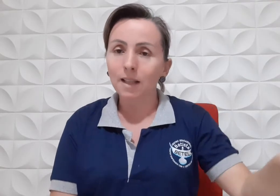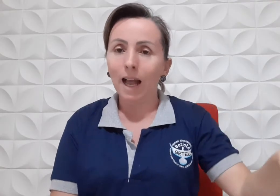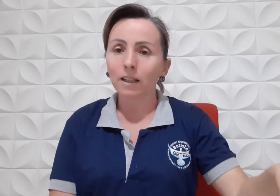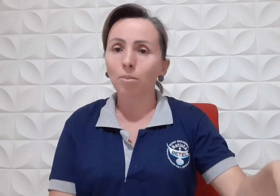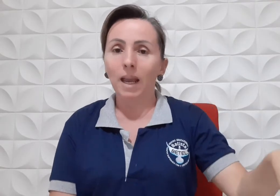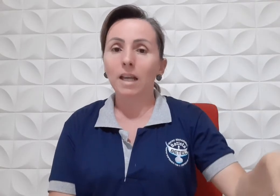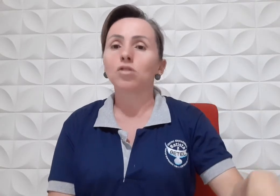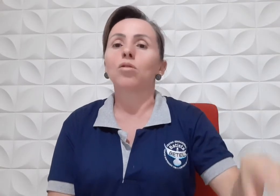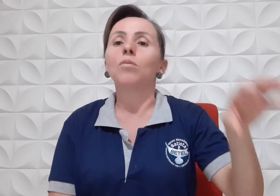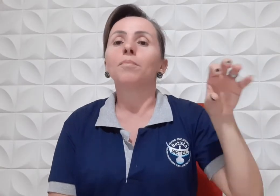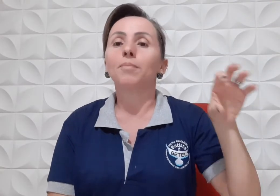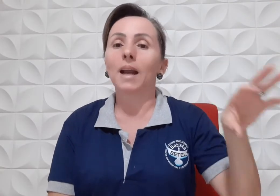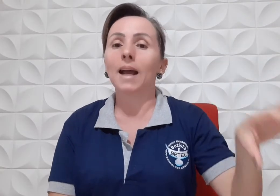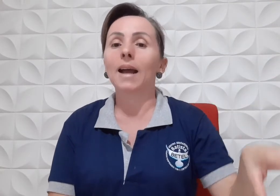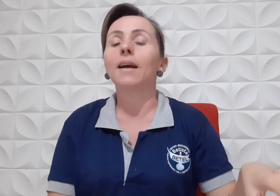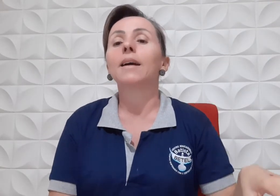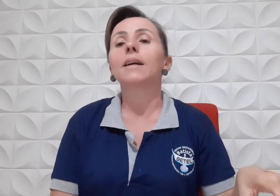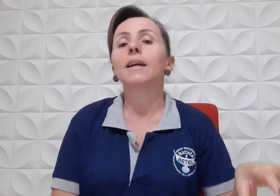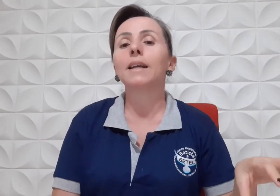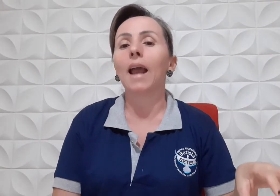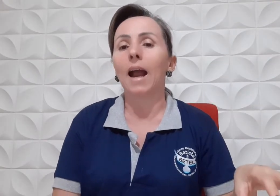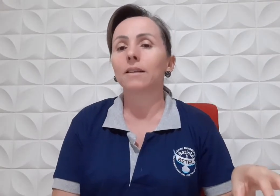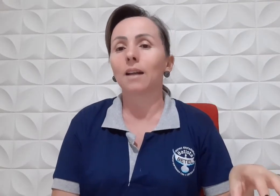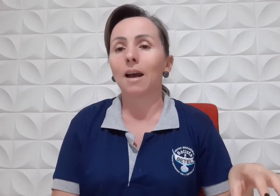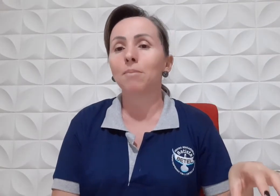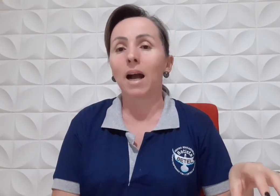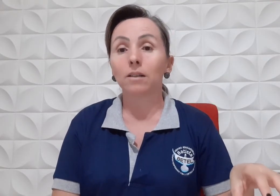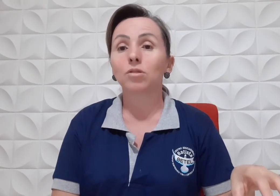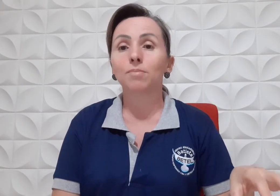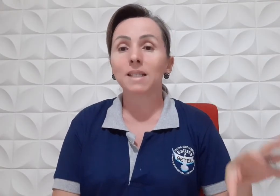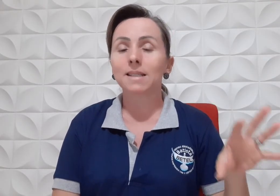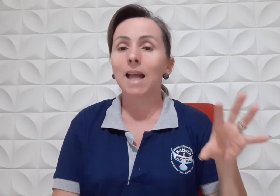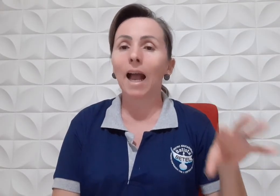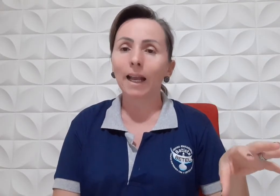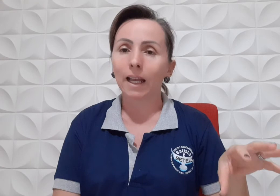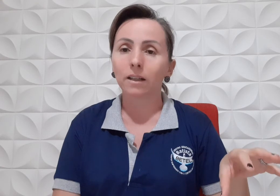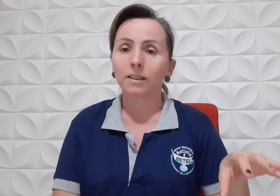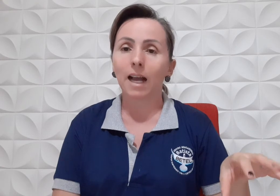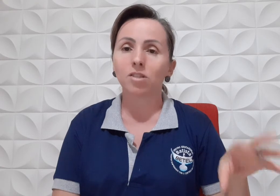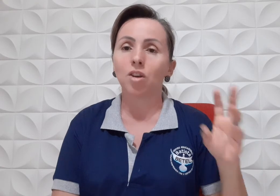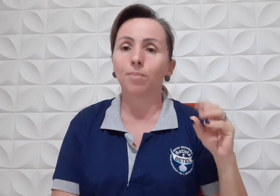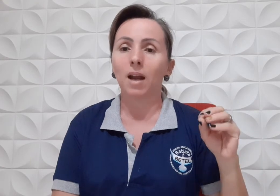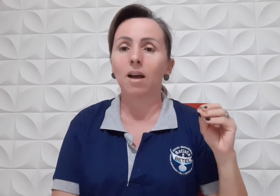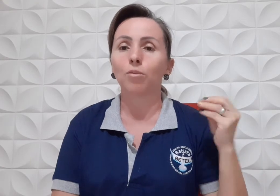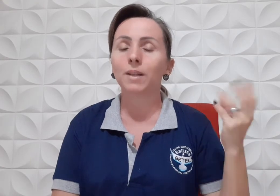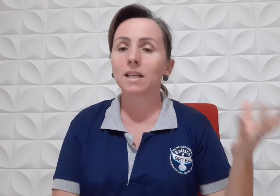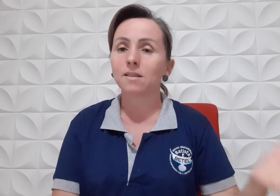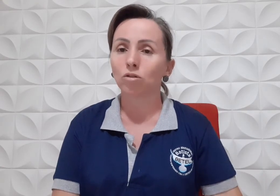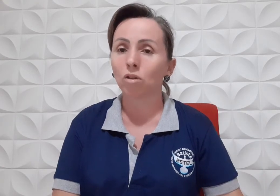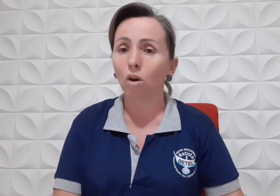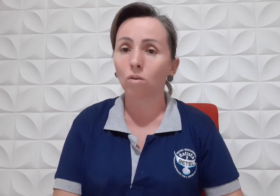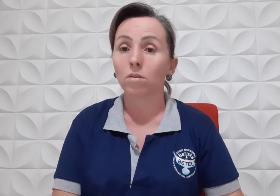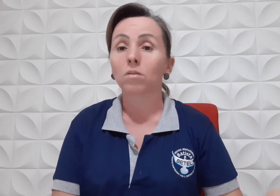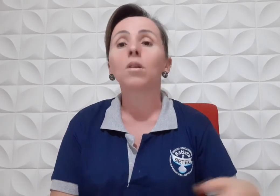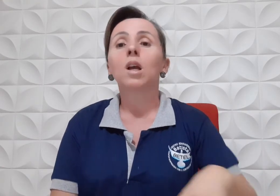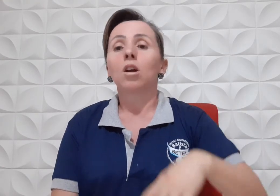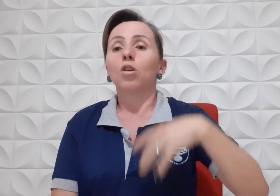no México para criar trabalhos, mas na realidade é para obtenção de lucro. O